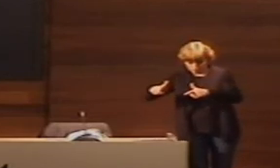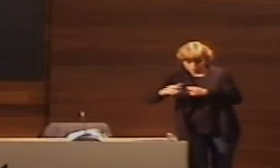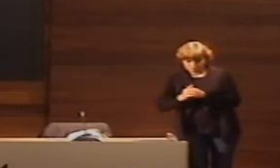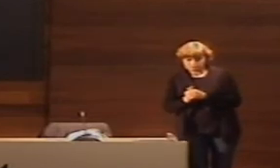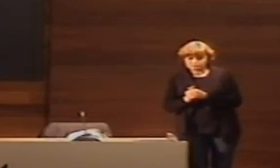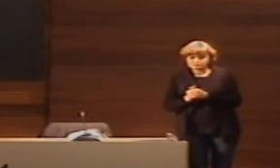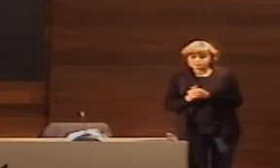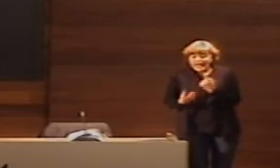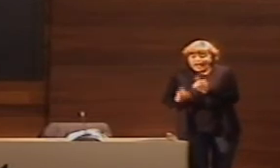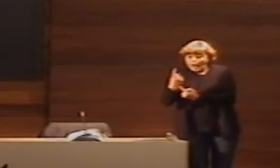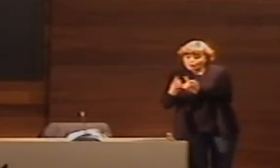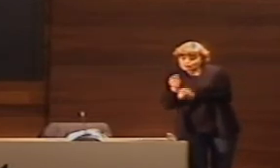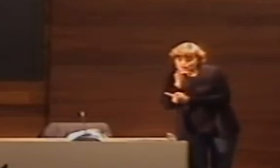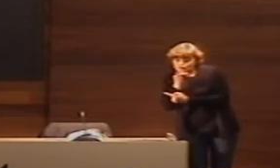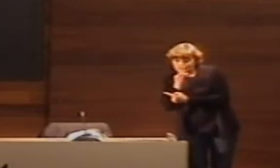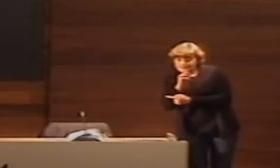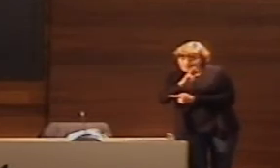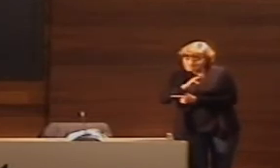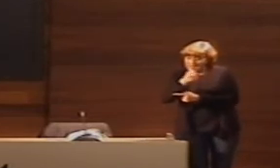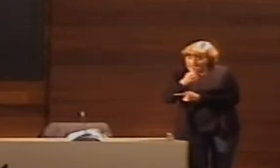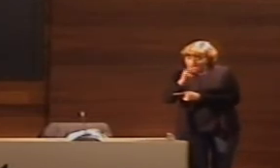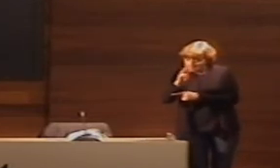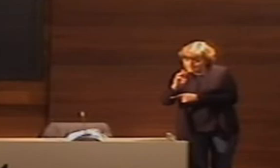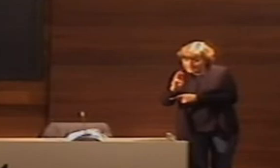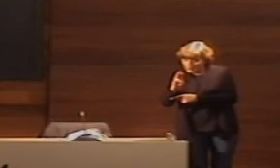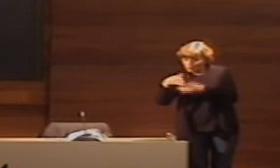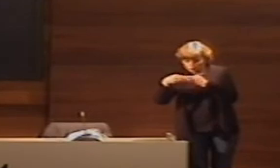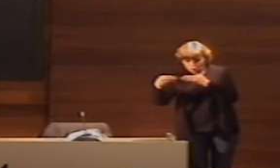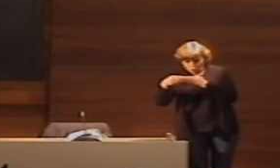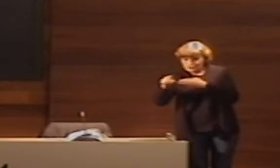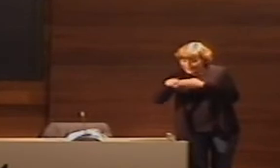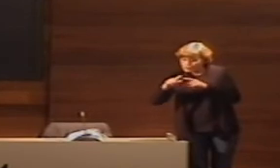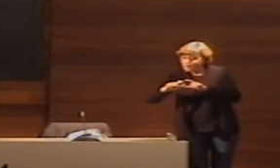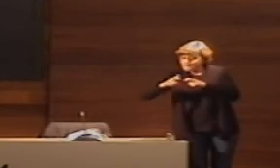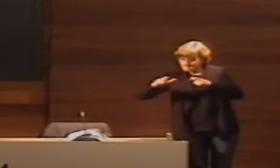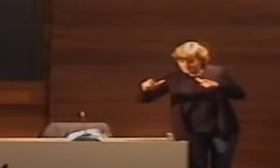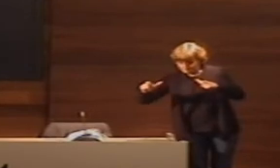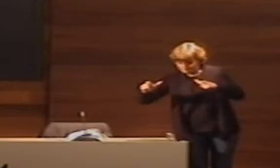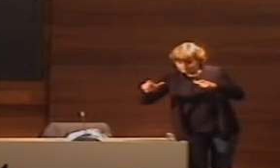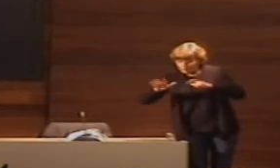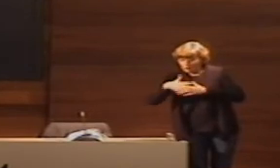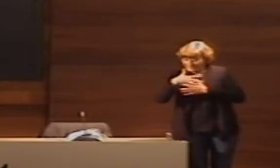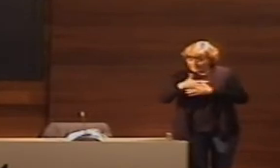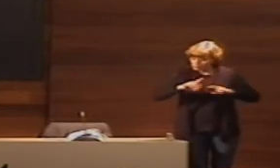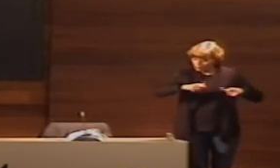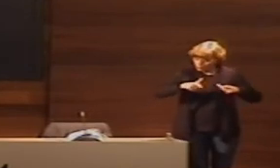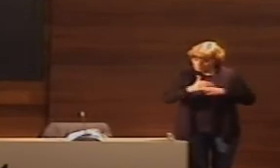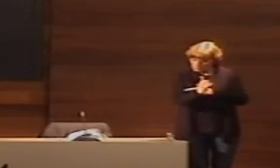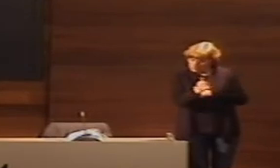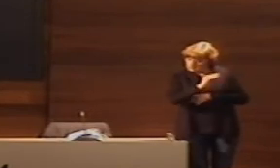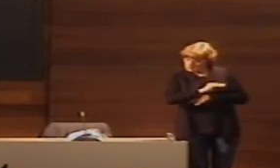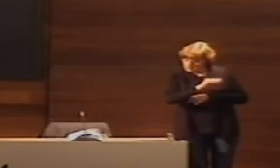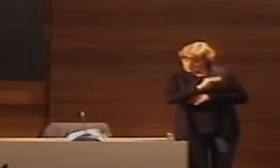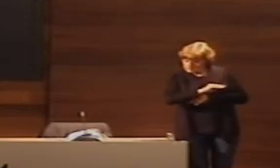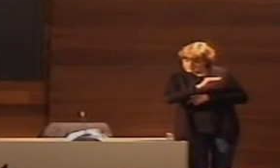con recogida puerta a puerta, creciendo, ya lo he comentado antes, y el resto con quinto contenedor. Y el quinto contenedor, salvo